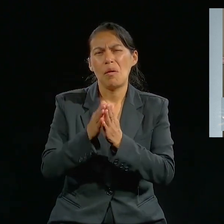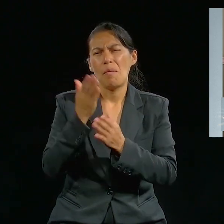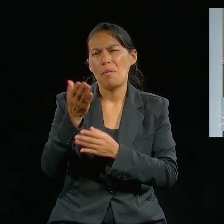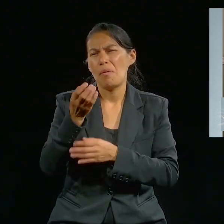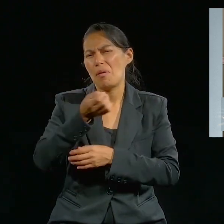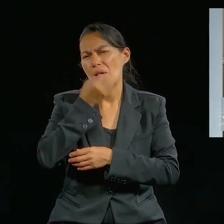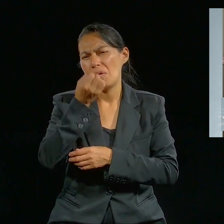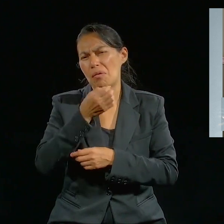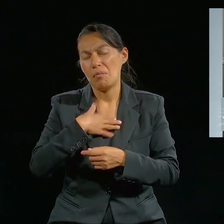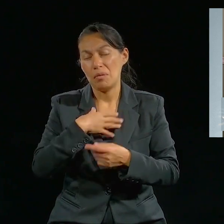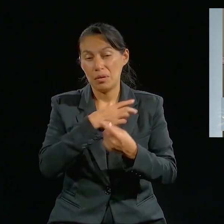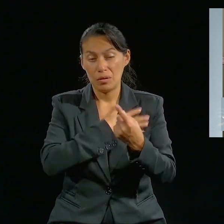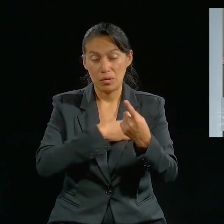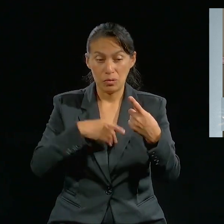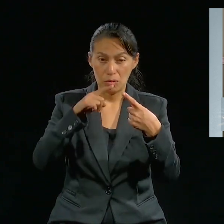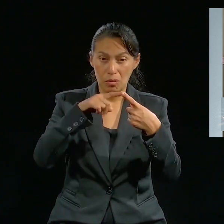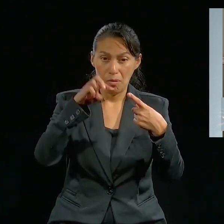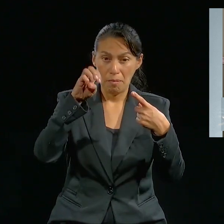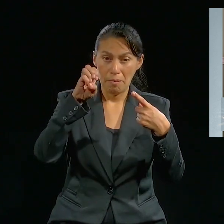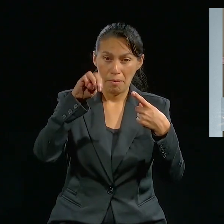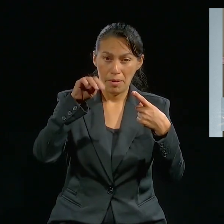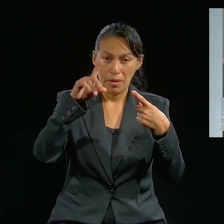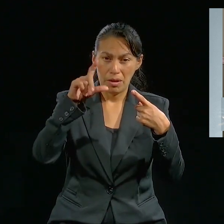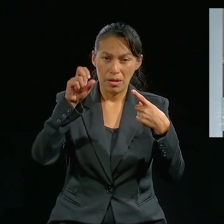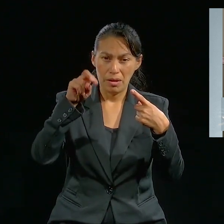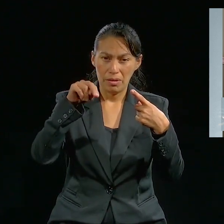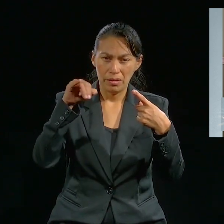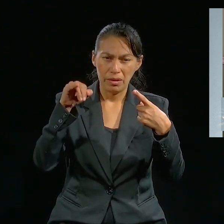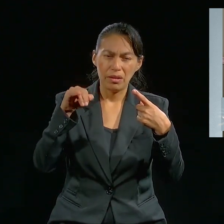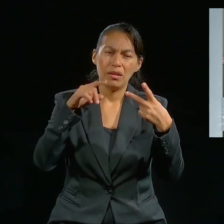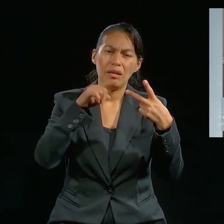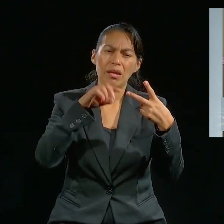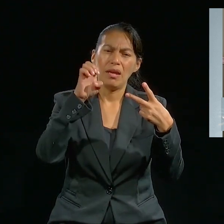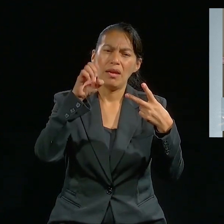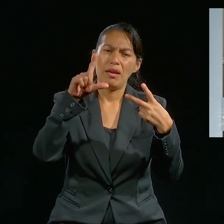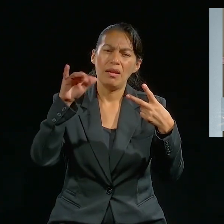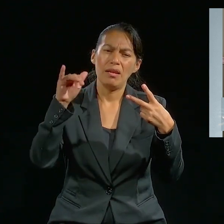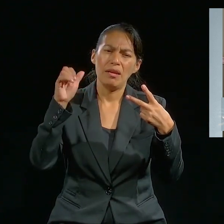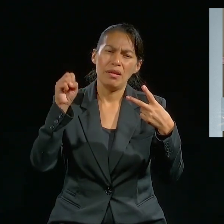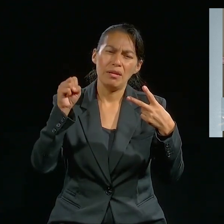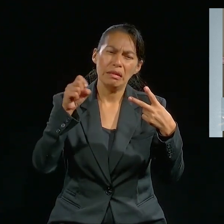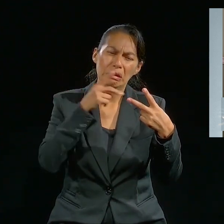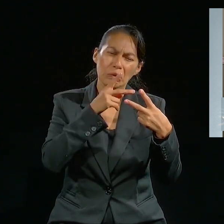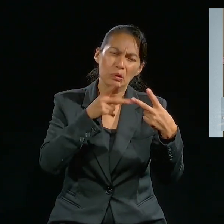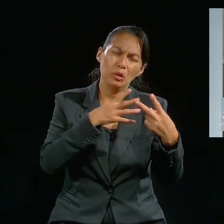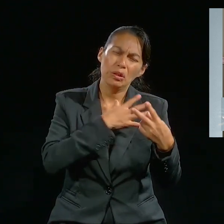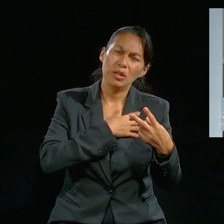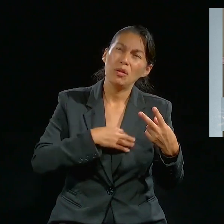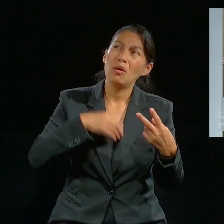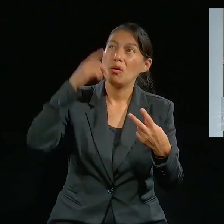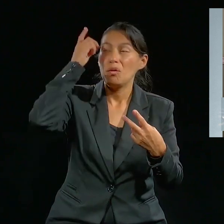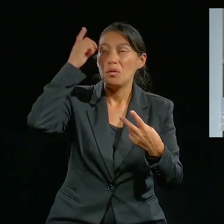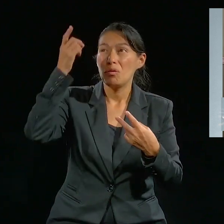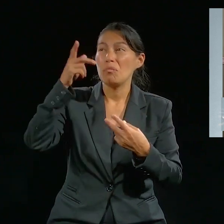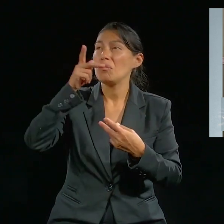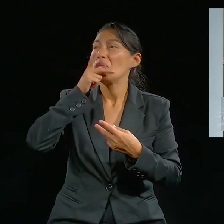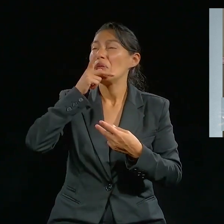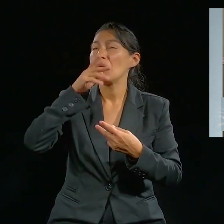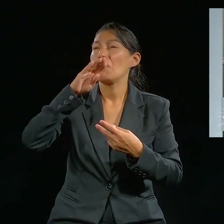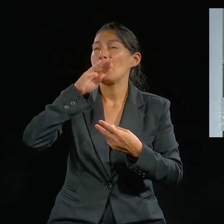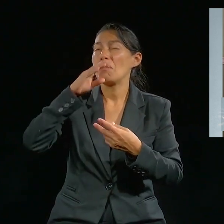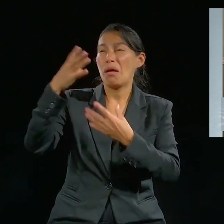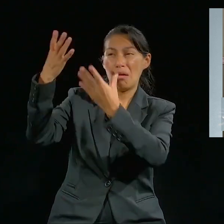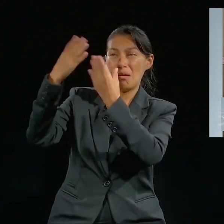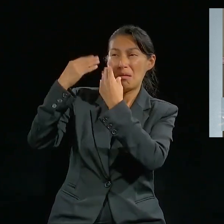Melanie y Elías que el Señor nos ayude como padres para saberlos direccionar